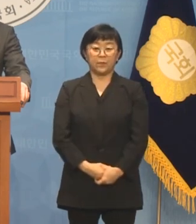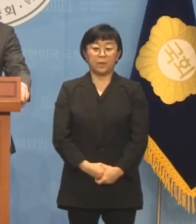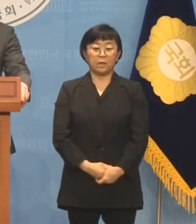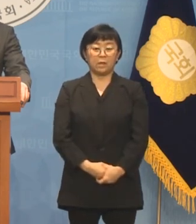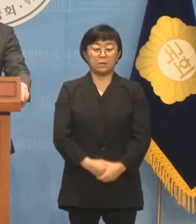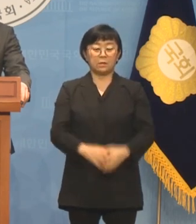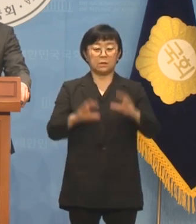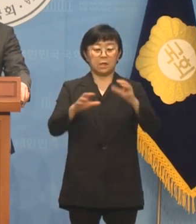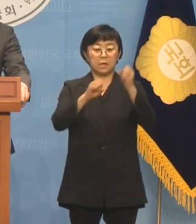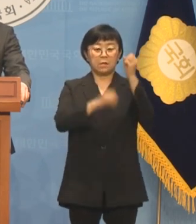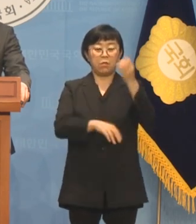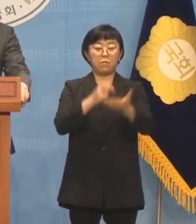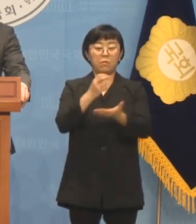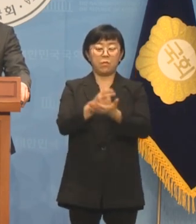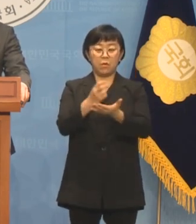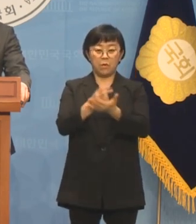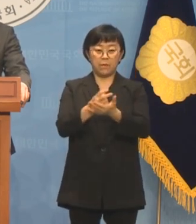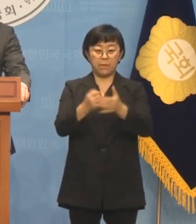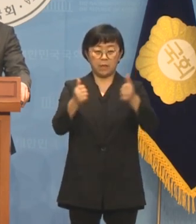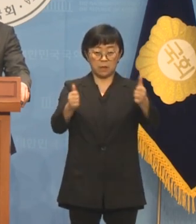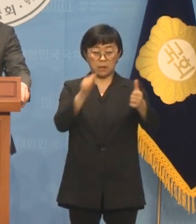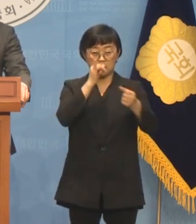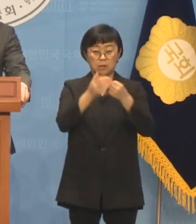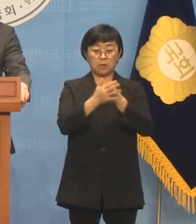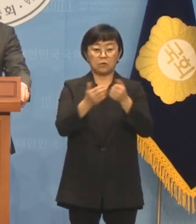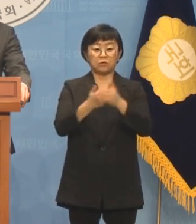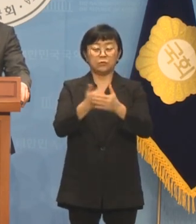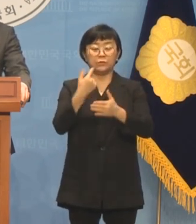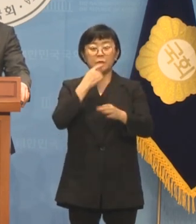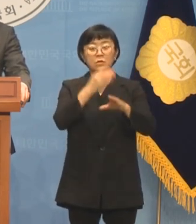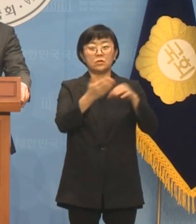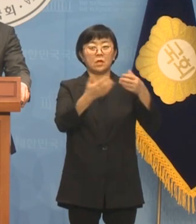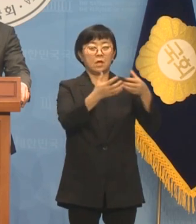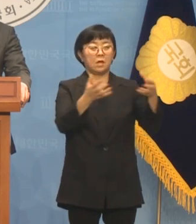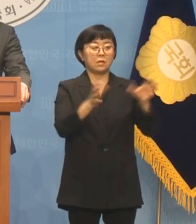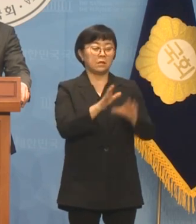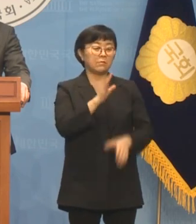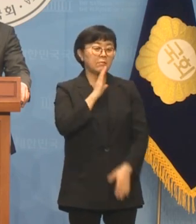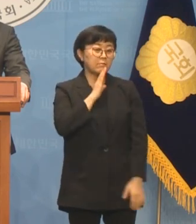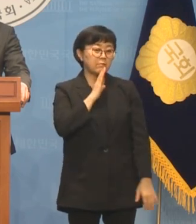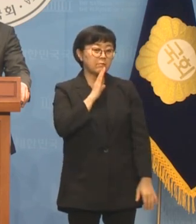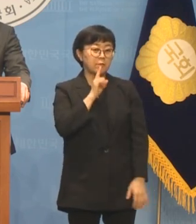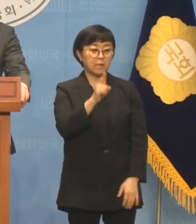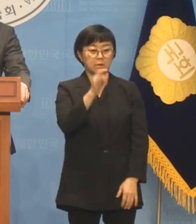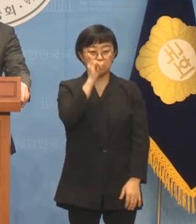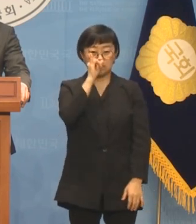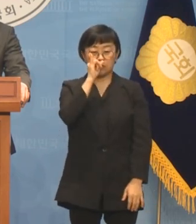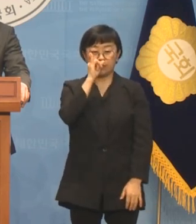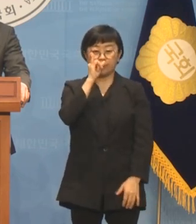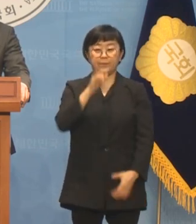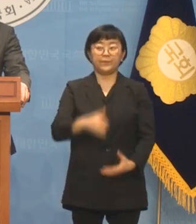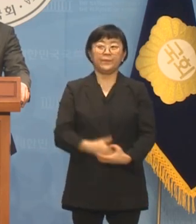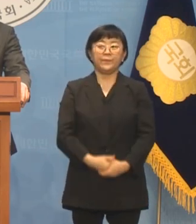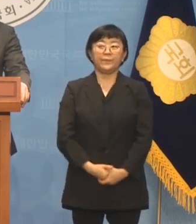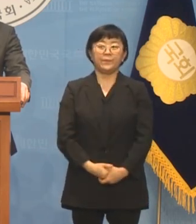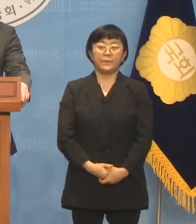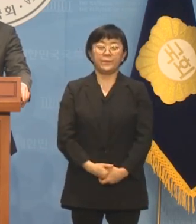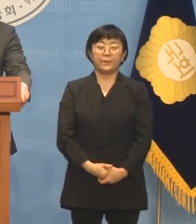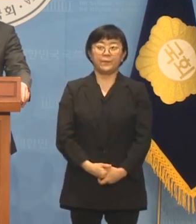정작 헌법재판소 판결대 앞에 서야 하는 것은 민주당이 아니냐 하는 소리까지 나오는 지경입니다.